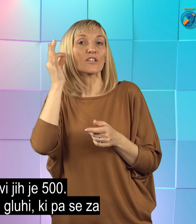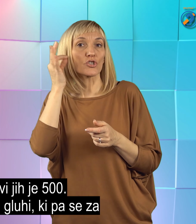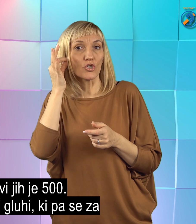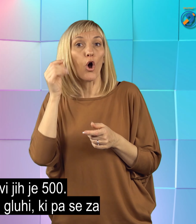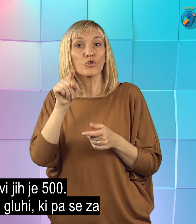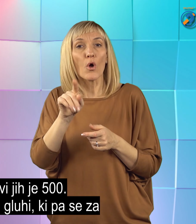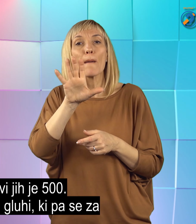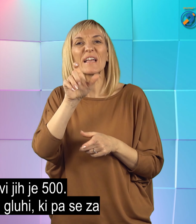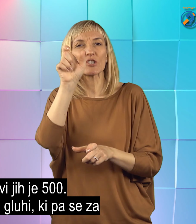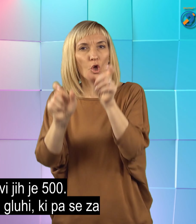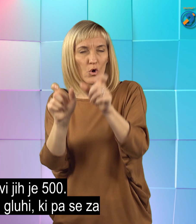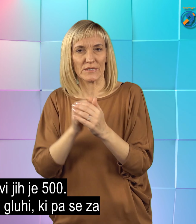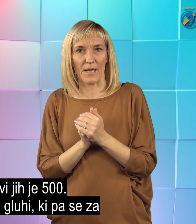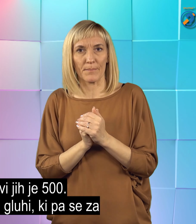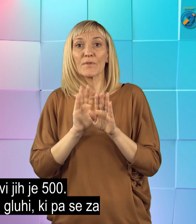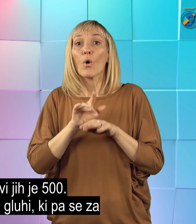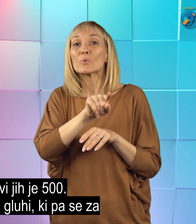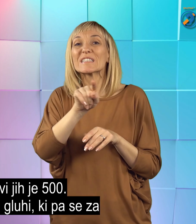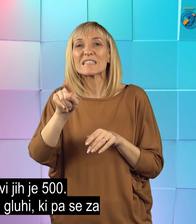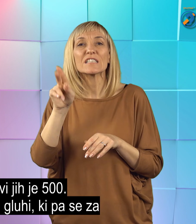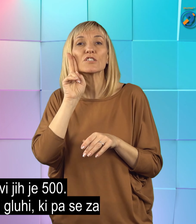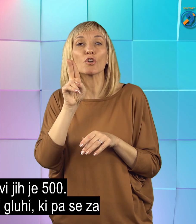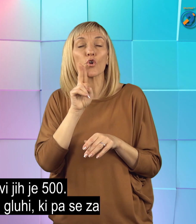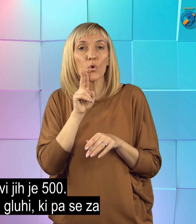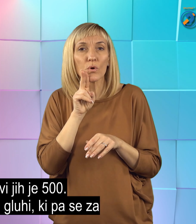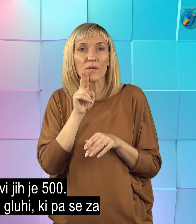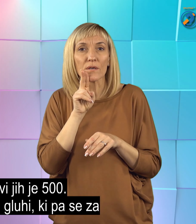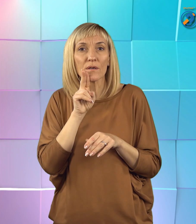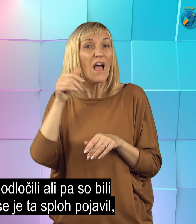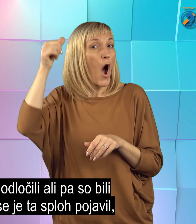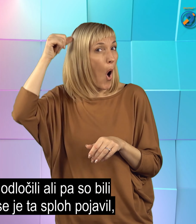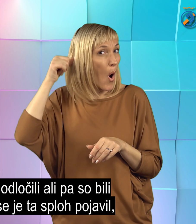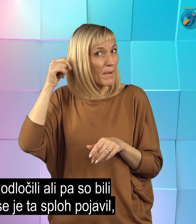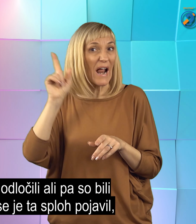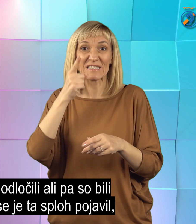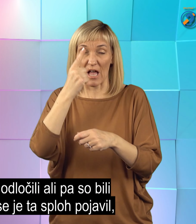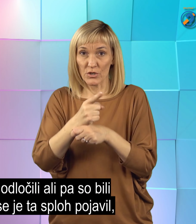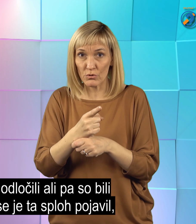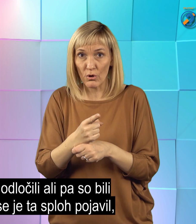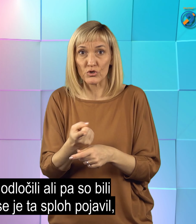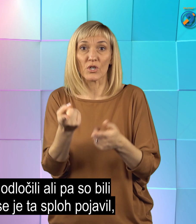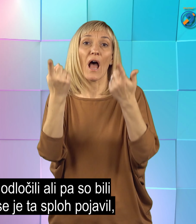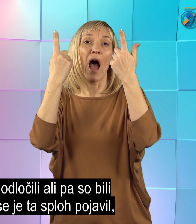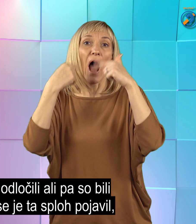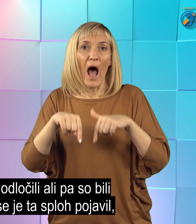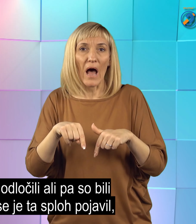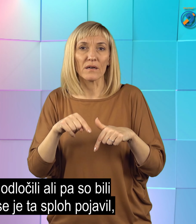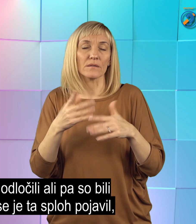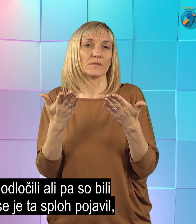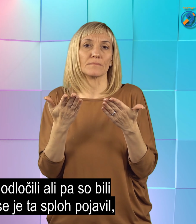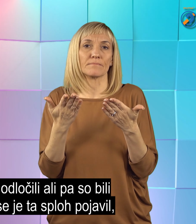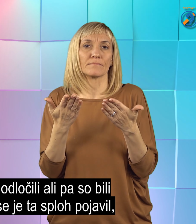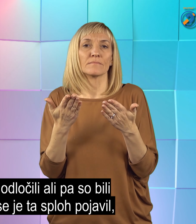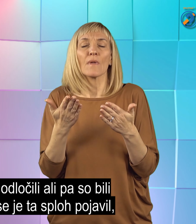je 500. Torej vsi tisti gluhi, ki pa se za operacijo niso odločili ali pa seveda so bili rojeni, preden se je ta